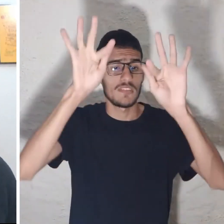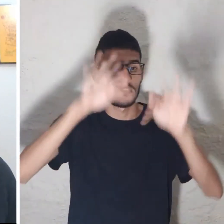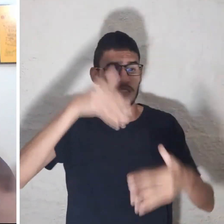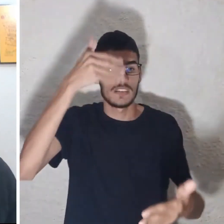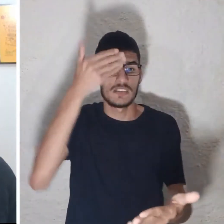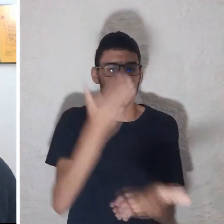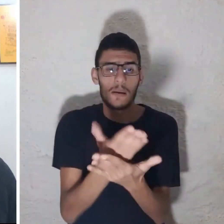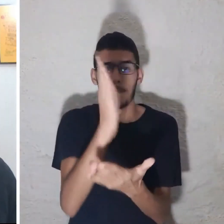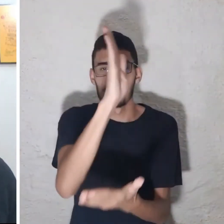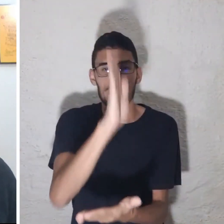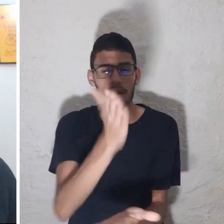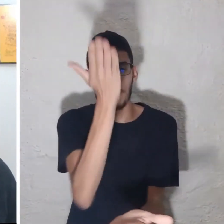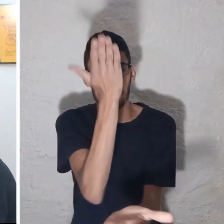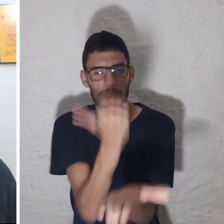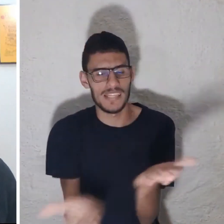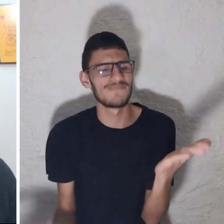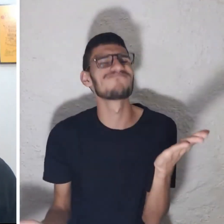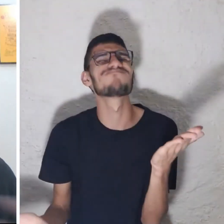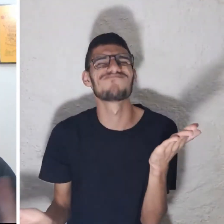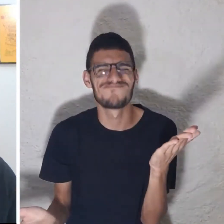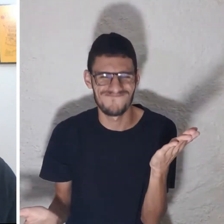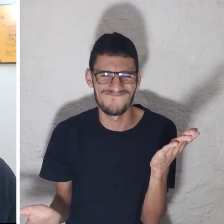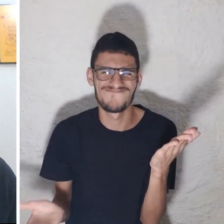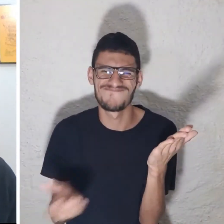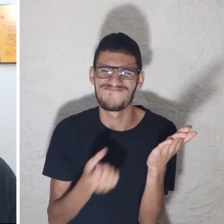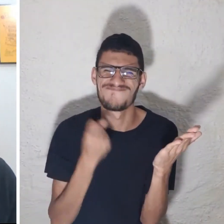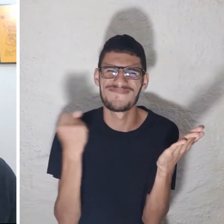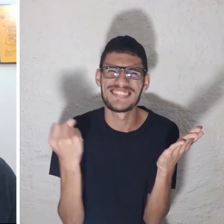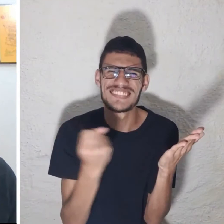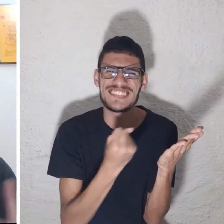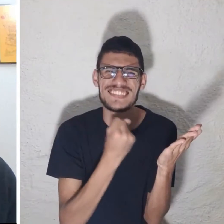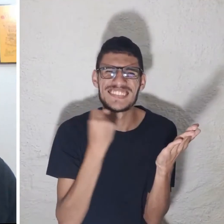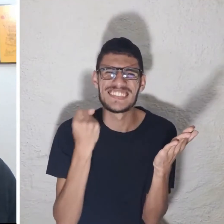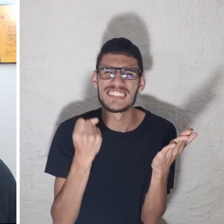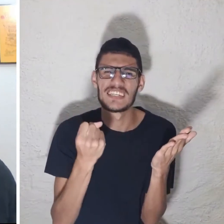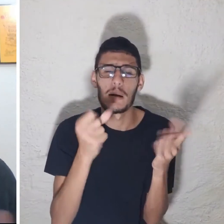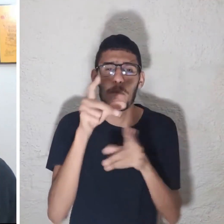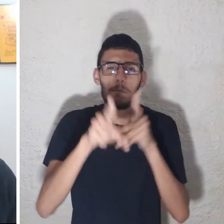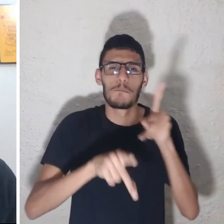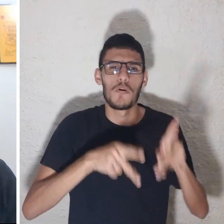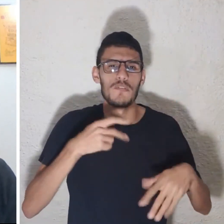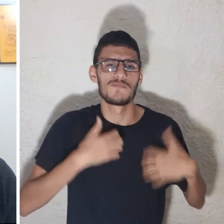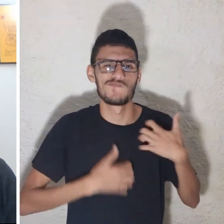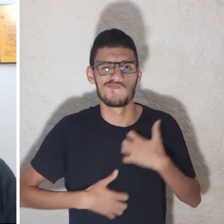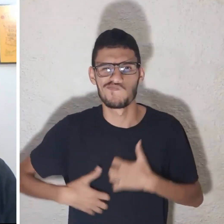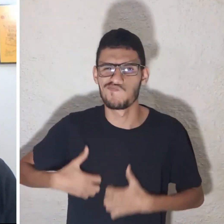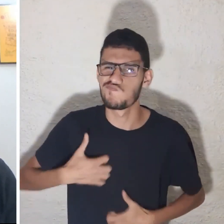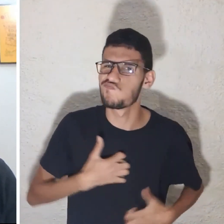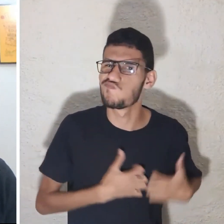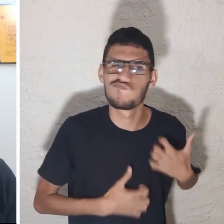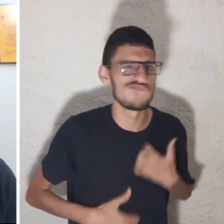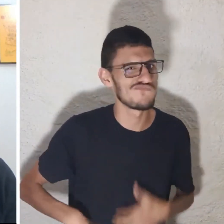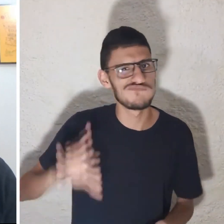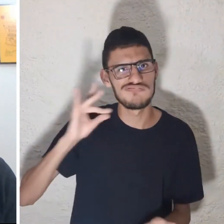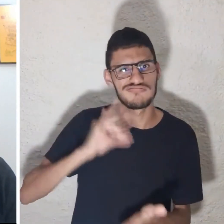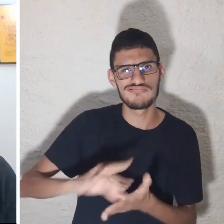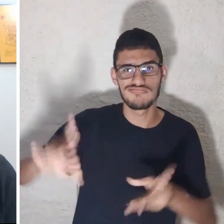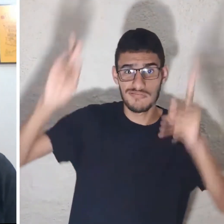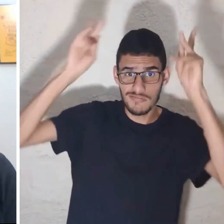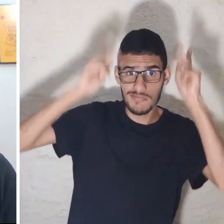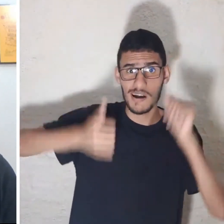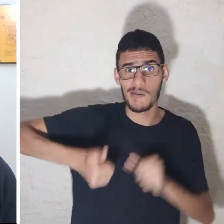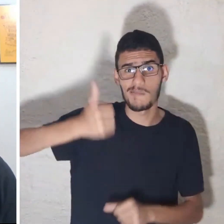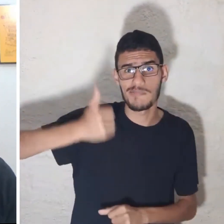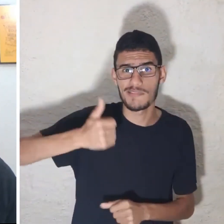conflito. No final desse conflito o Brasil perdeu, então a derrota ela agravou ainda mais a situação de insatisfação com o governo do Dom